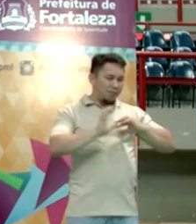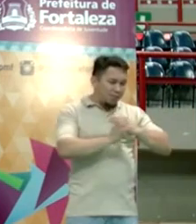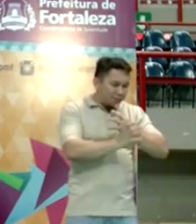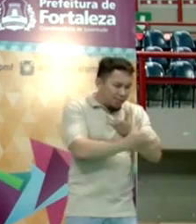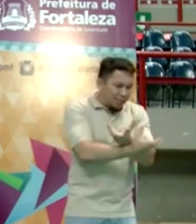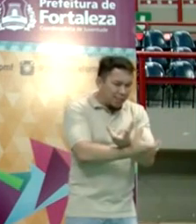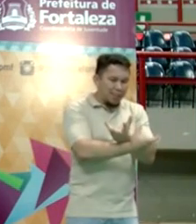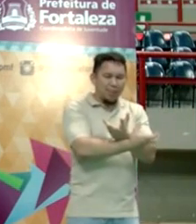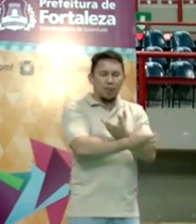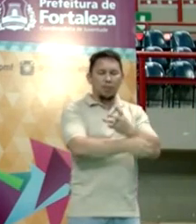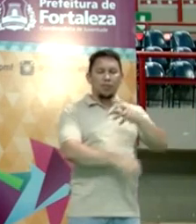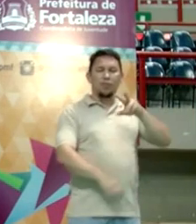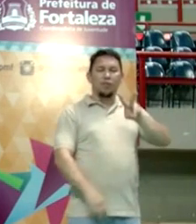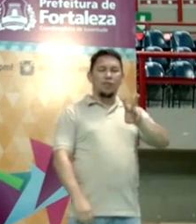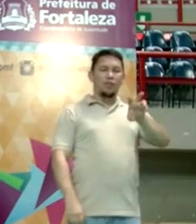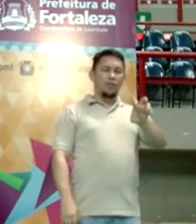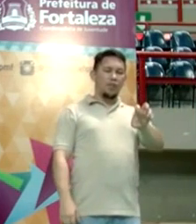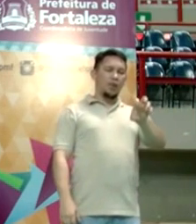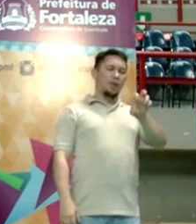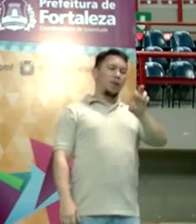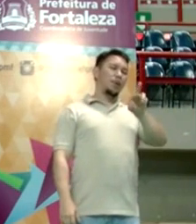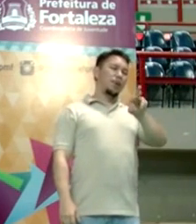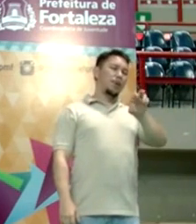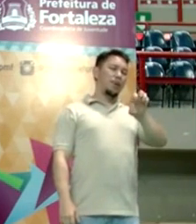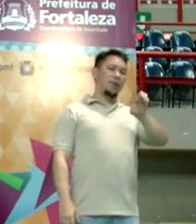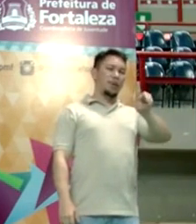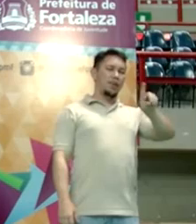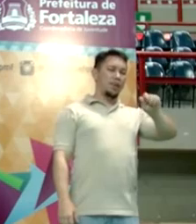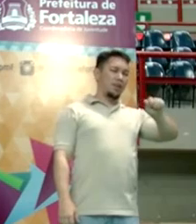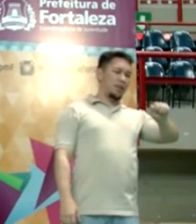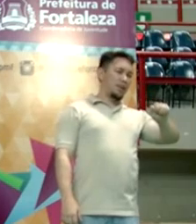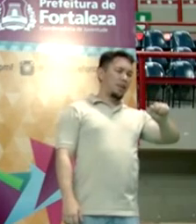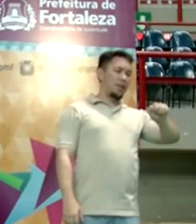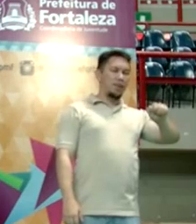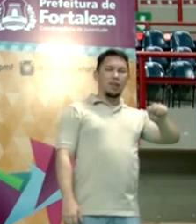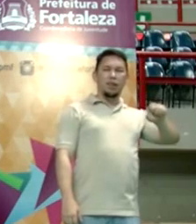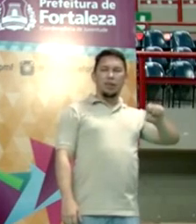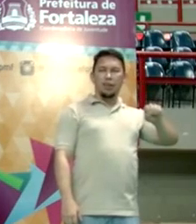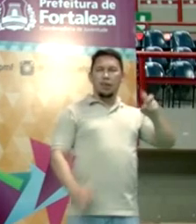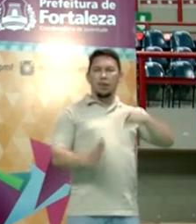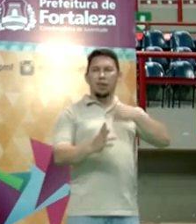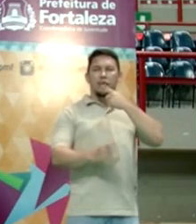Guimarães Rosa. Grande Sertão Veredas, quem que já leu?